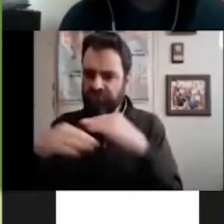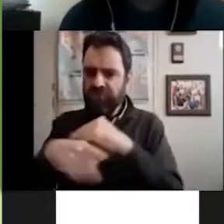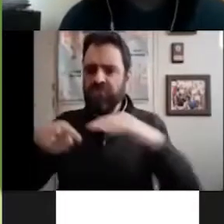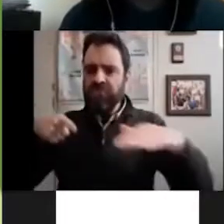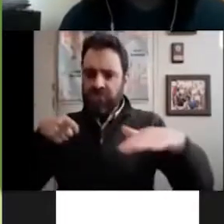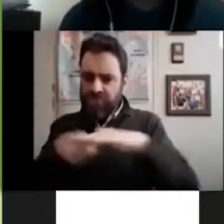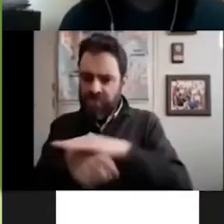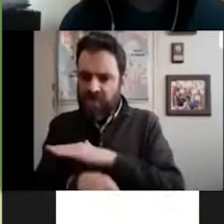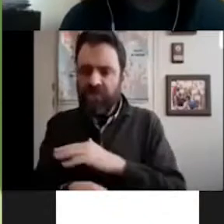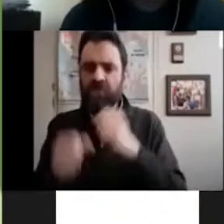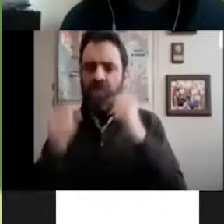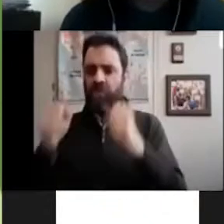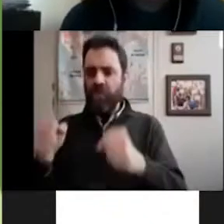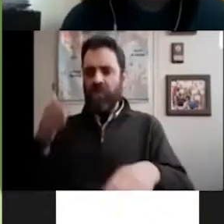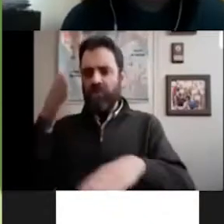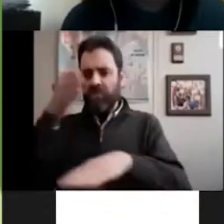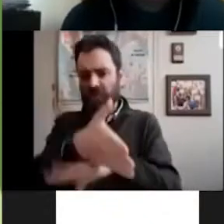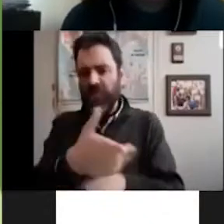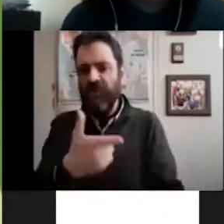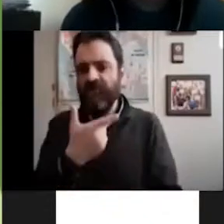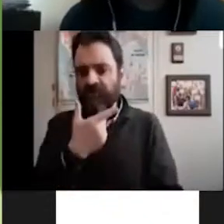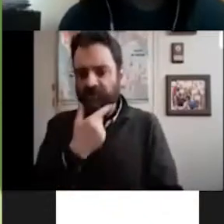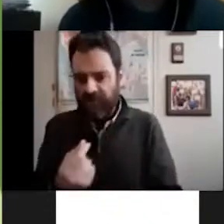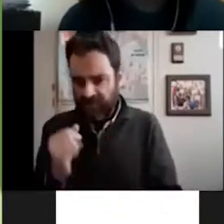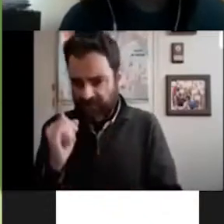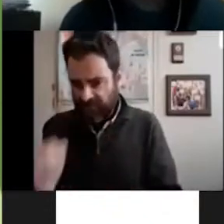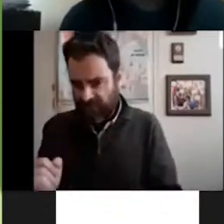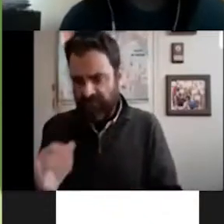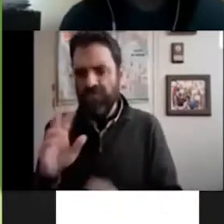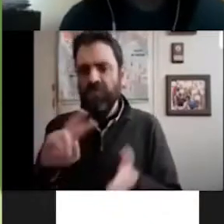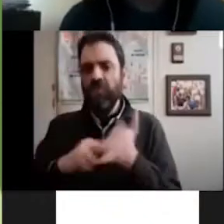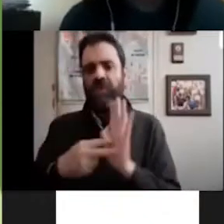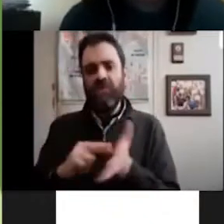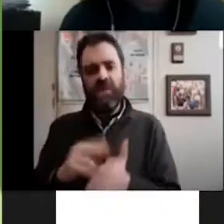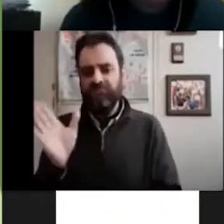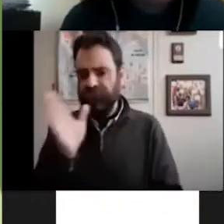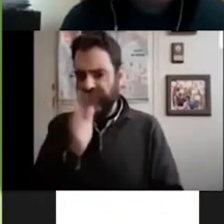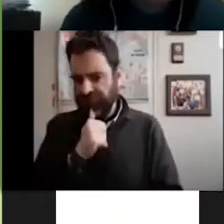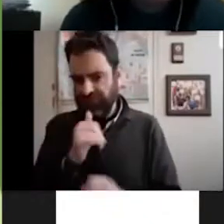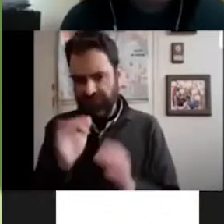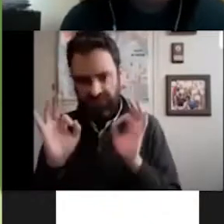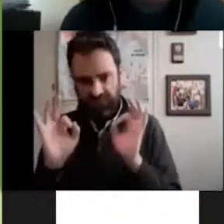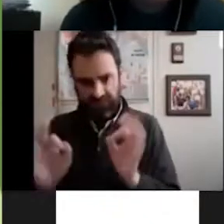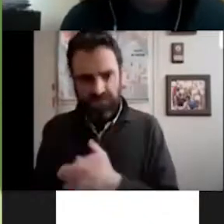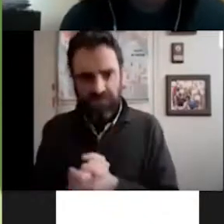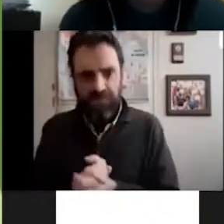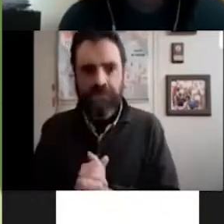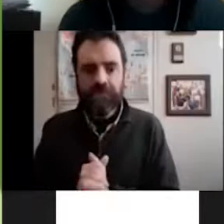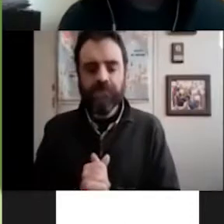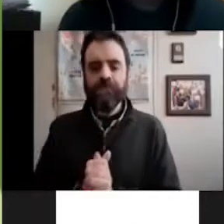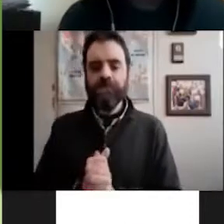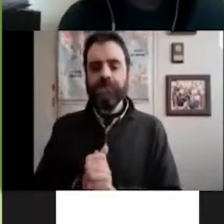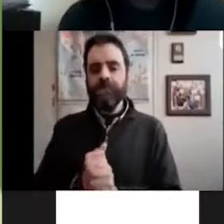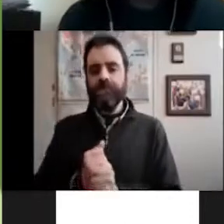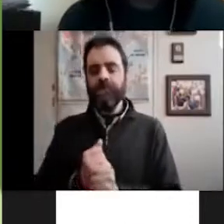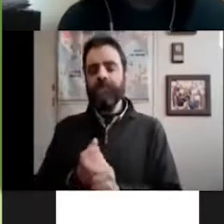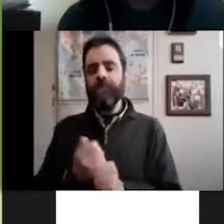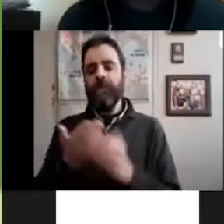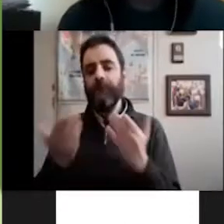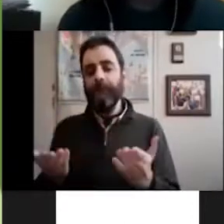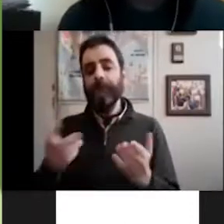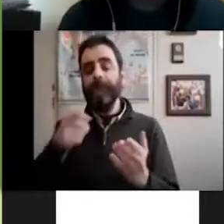Dice, hay locomoción, hay micro, hay una avenida, es fácil acceder a este lugar. No hay ningún problema en ese